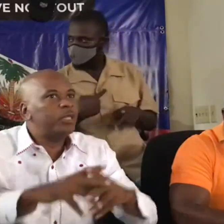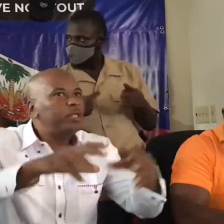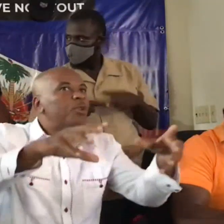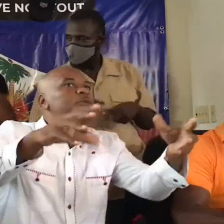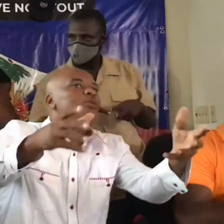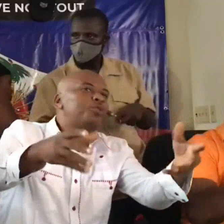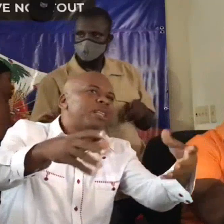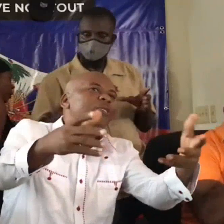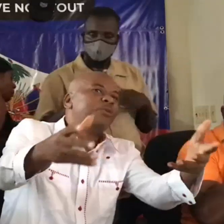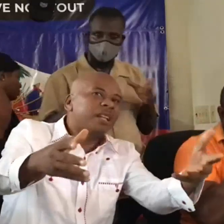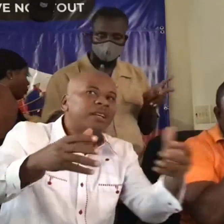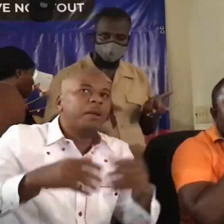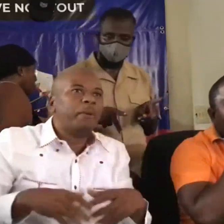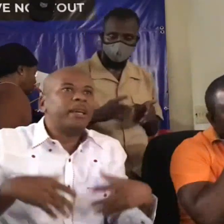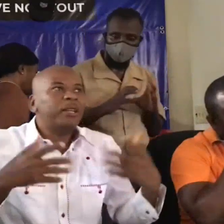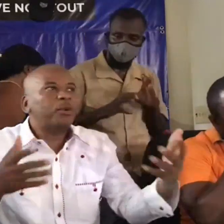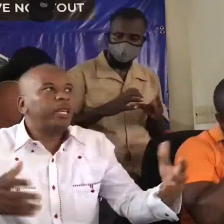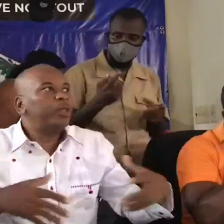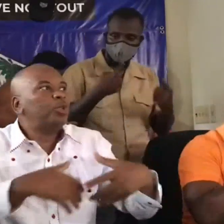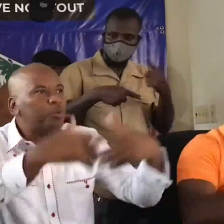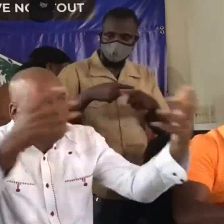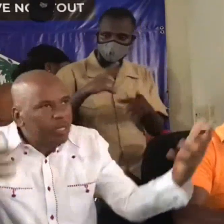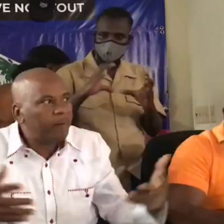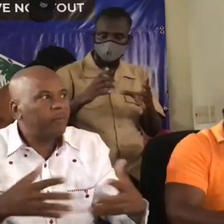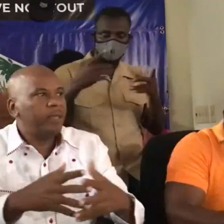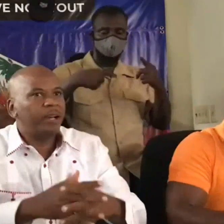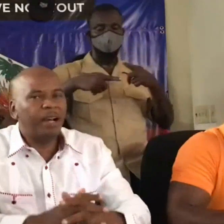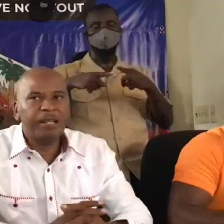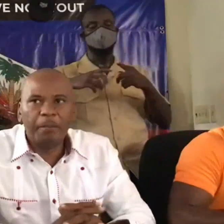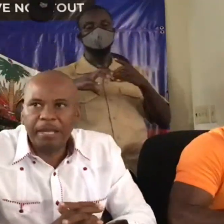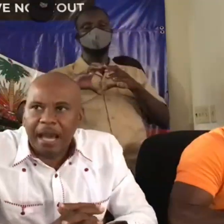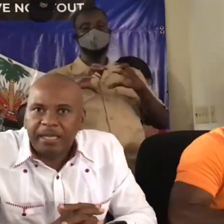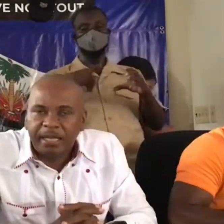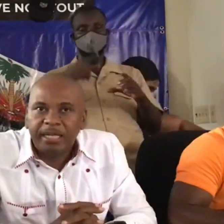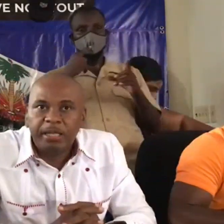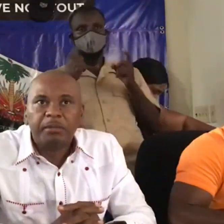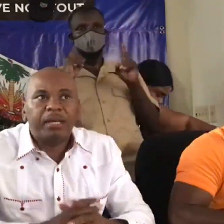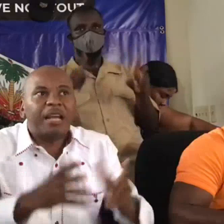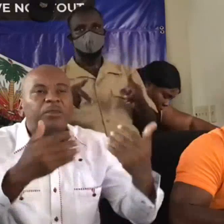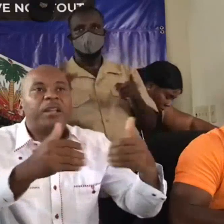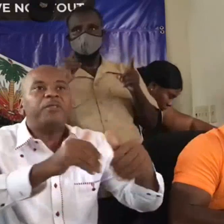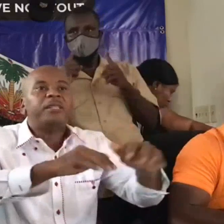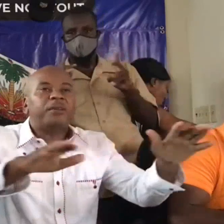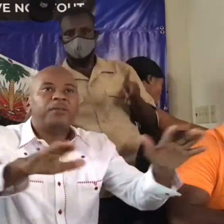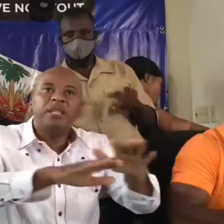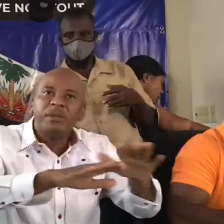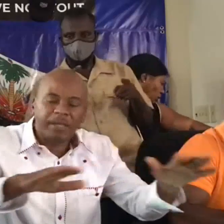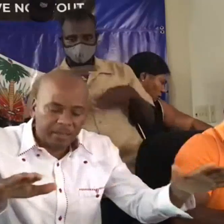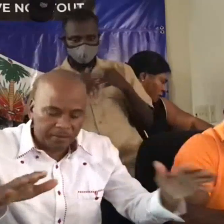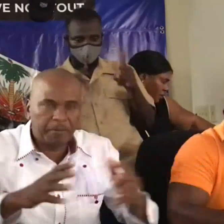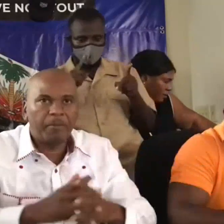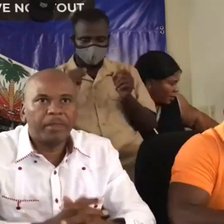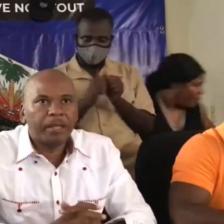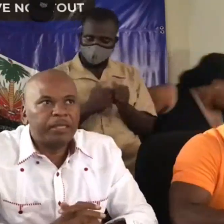la constitution est floue sur le mandat Jovenel, pendant qu'il connaît que tout le monde. En d'un pays d'Haïti, te dit mandat Jovenel fini 7